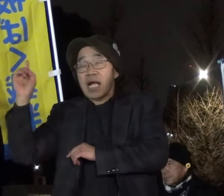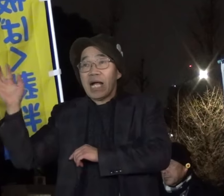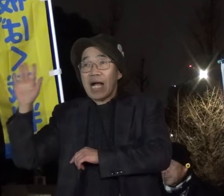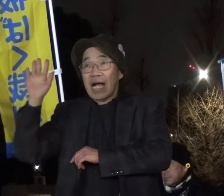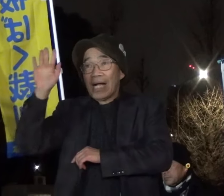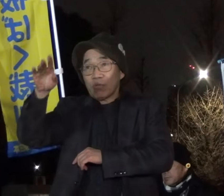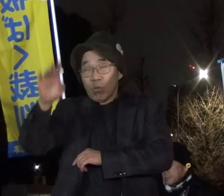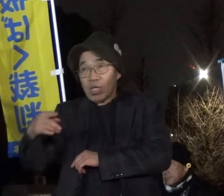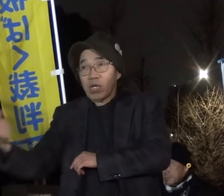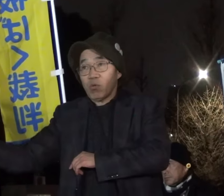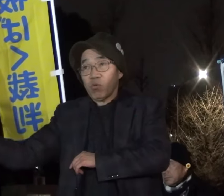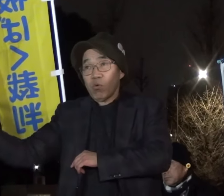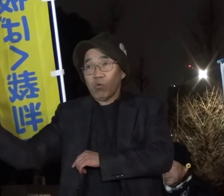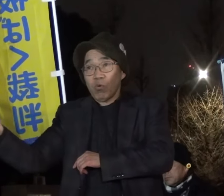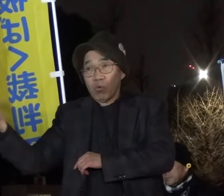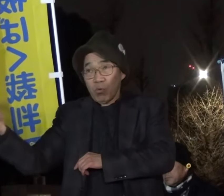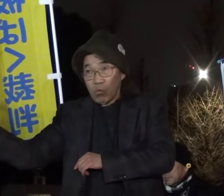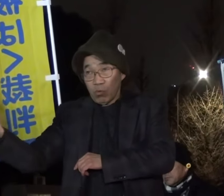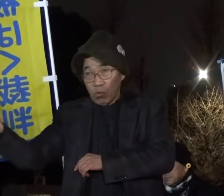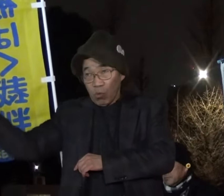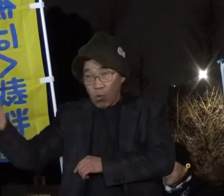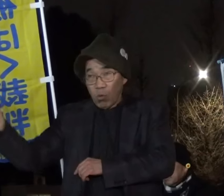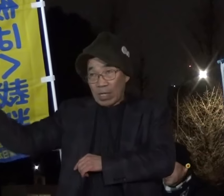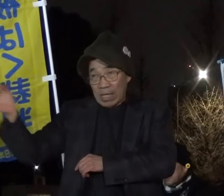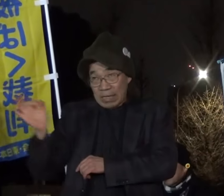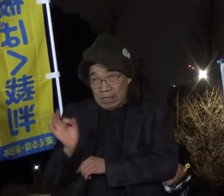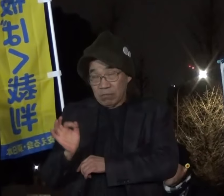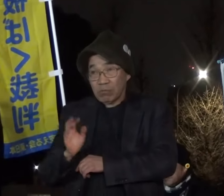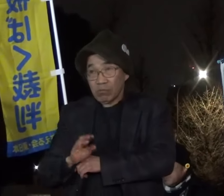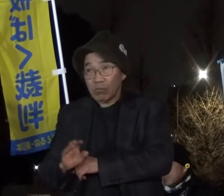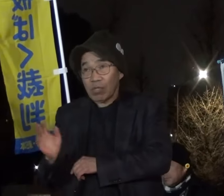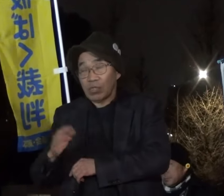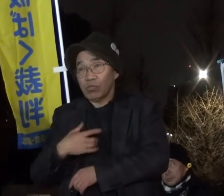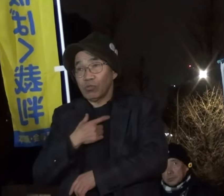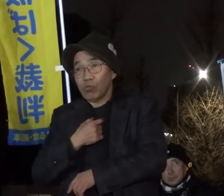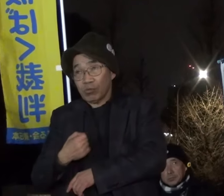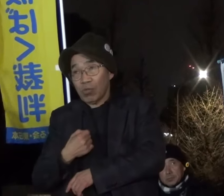希望は、夢は大きく、欲はほどほどに。